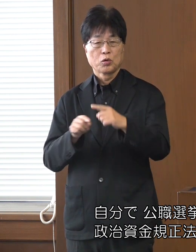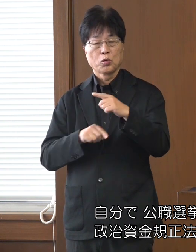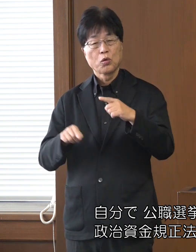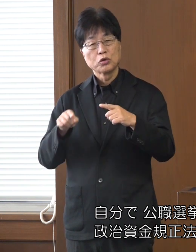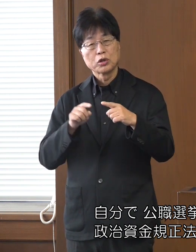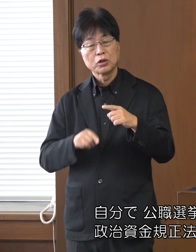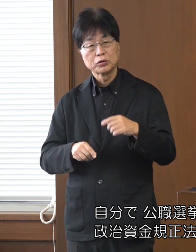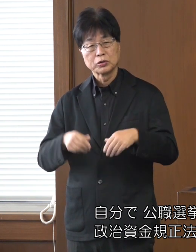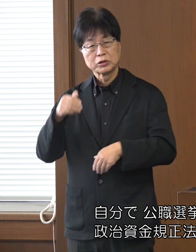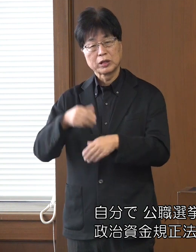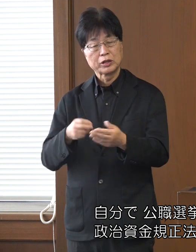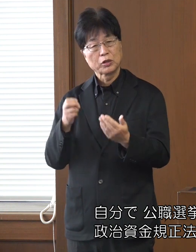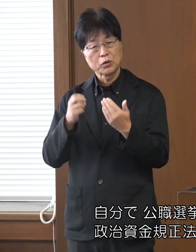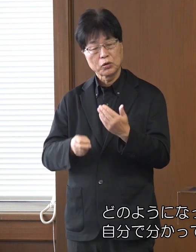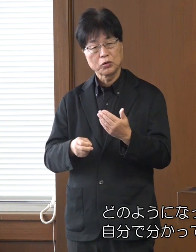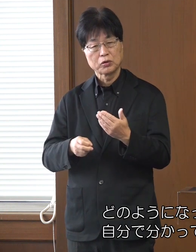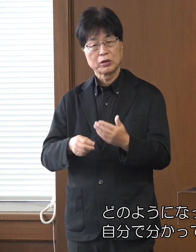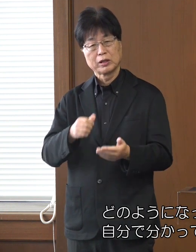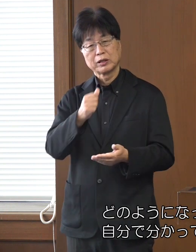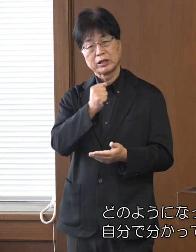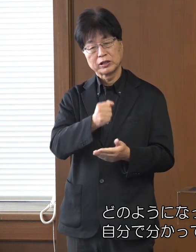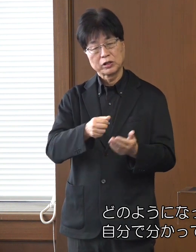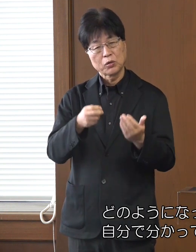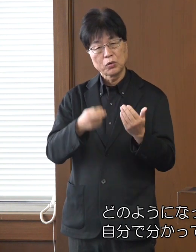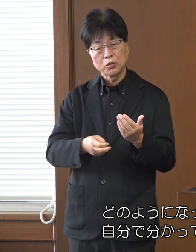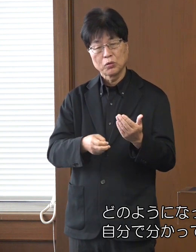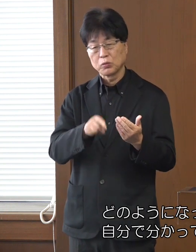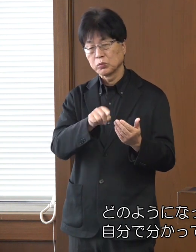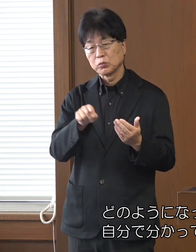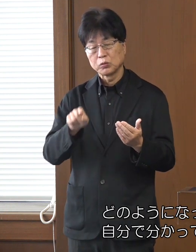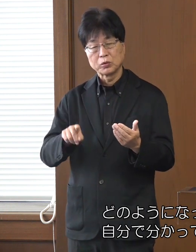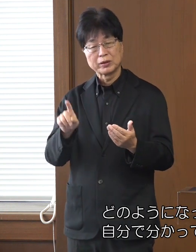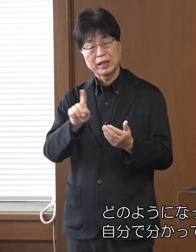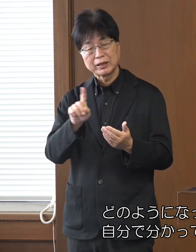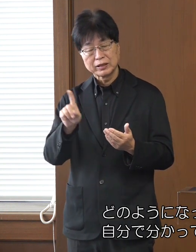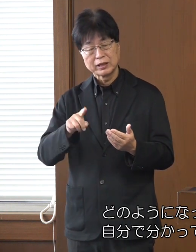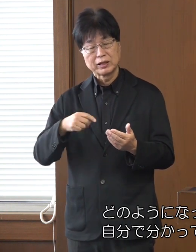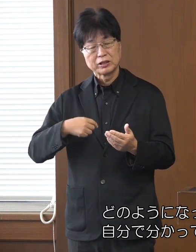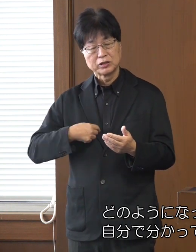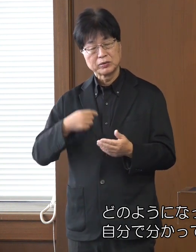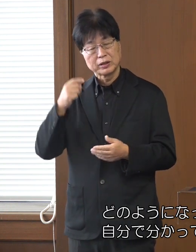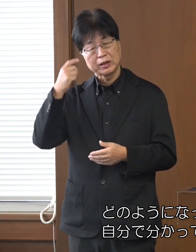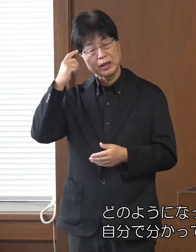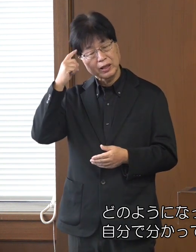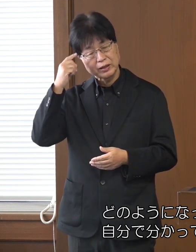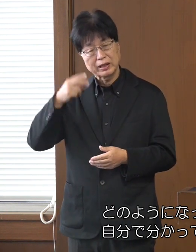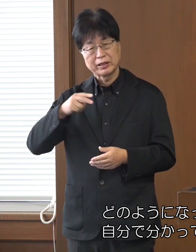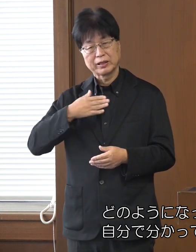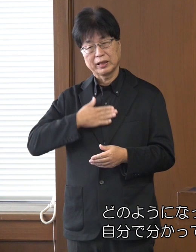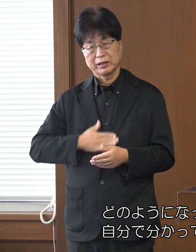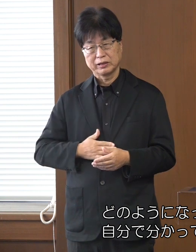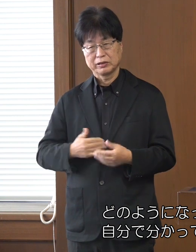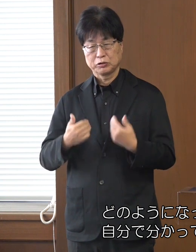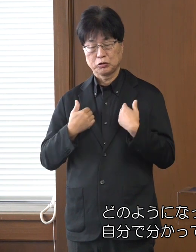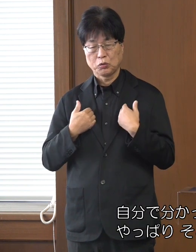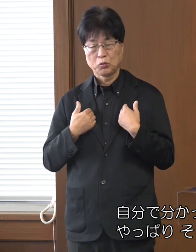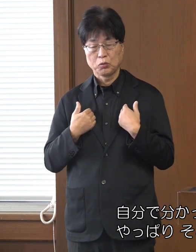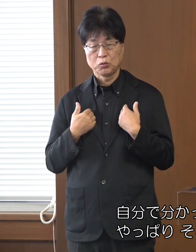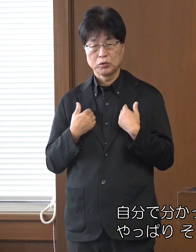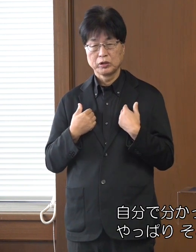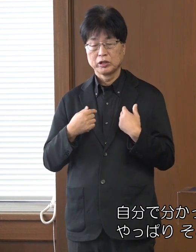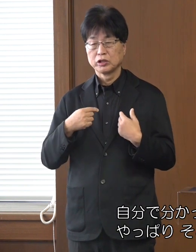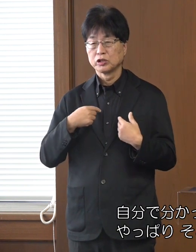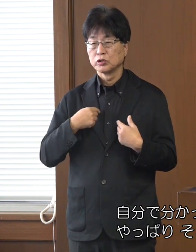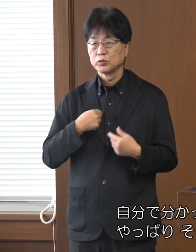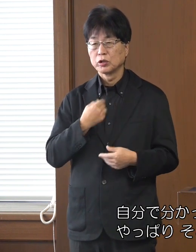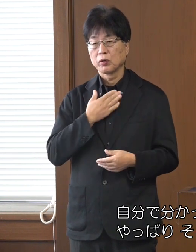のはどういう考え方でどのようになっているのかっていうことを自分で分かってないからだと思うんです。自分で分かっ